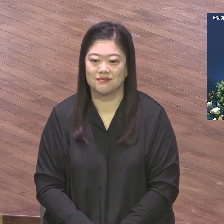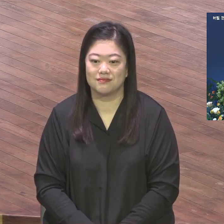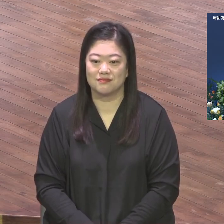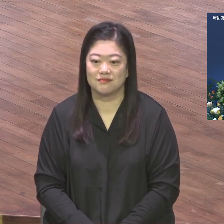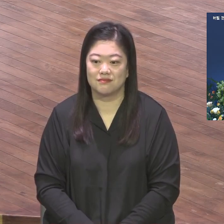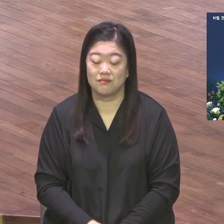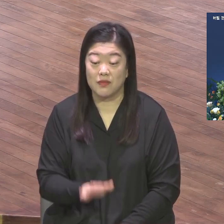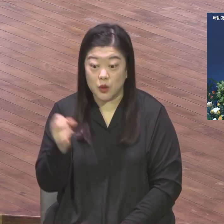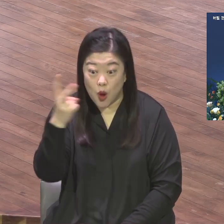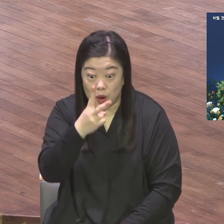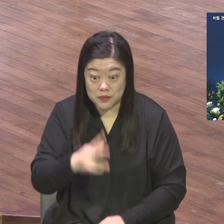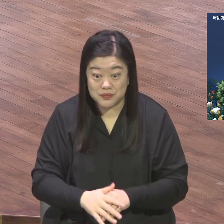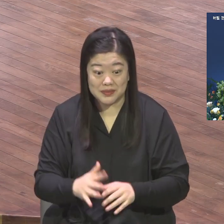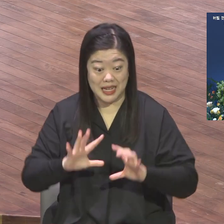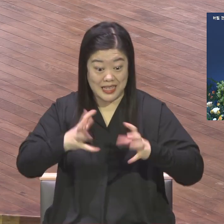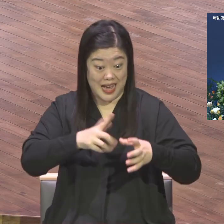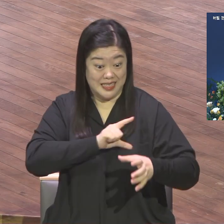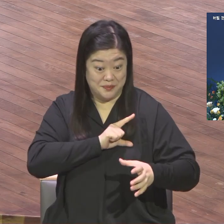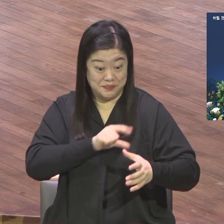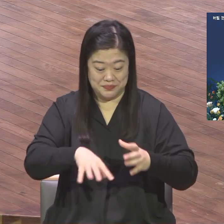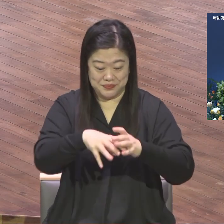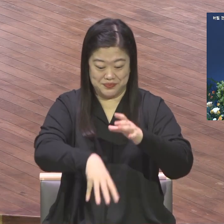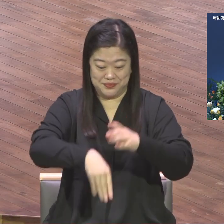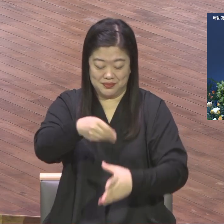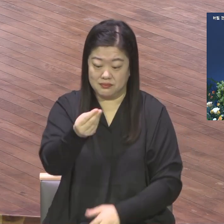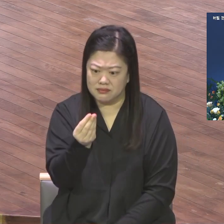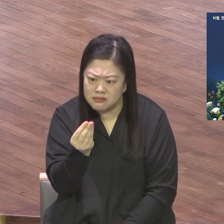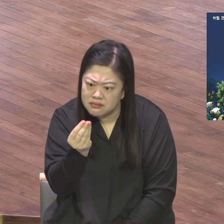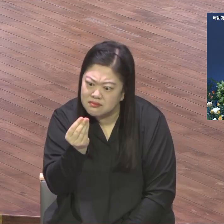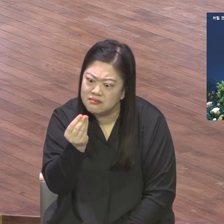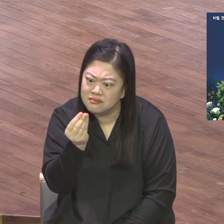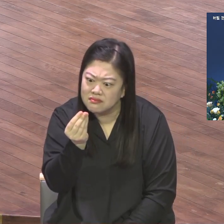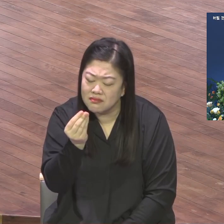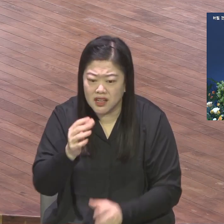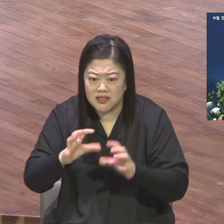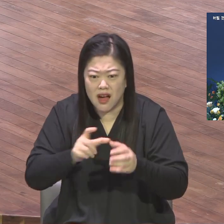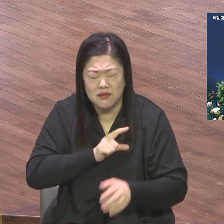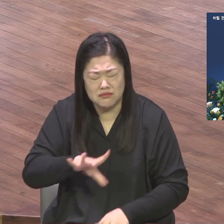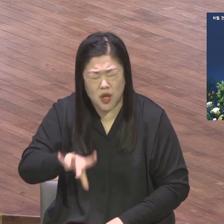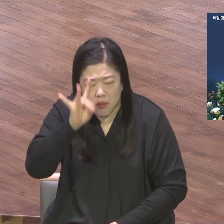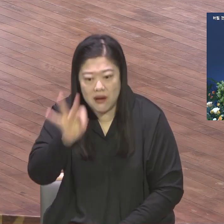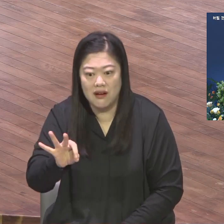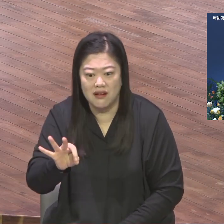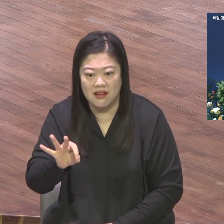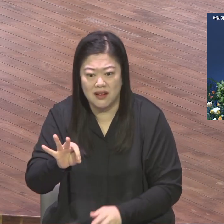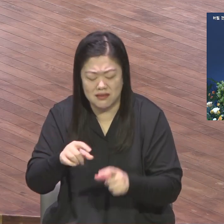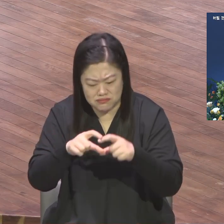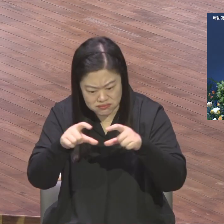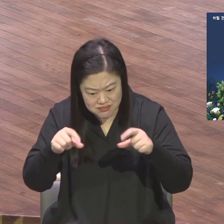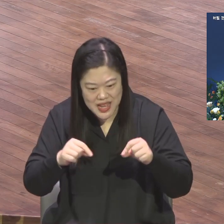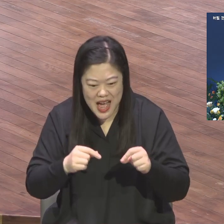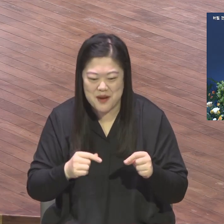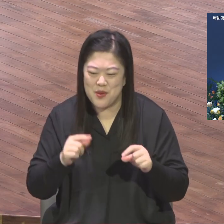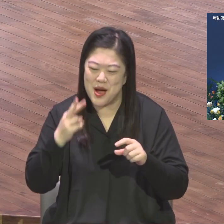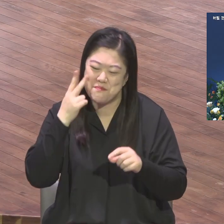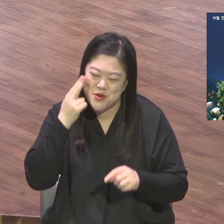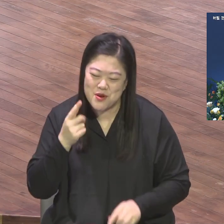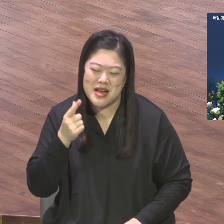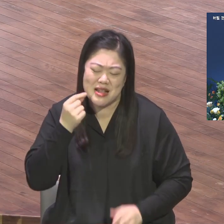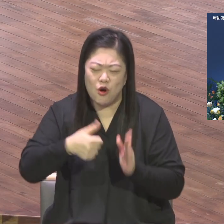있었냐? 정말 처음 들어본 그런 이름, 이 나라들. 정말 생소한